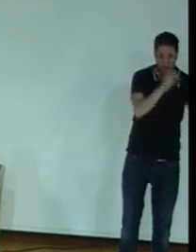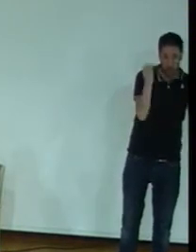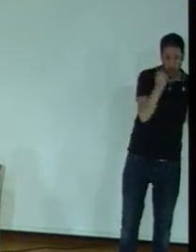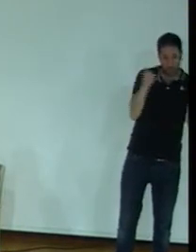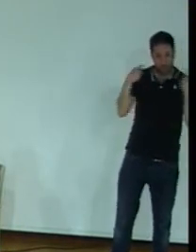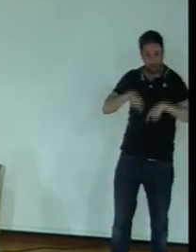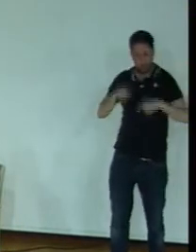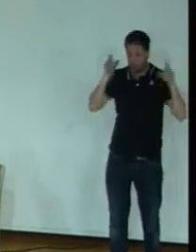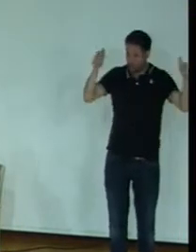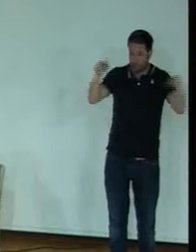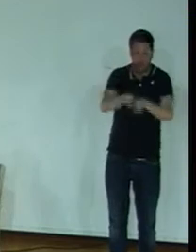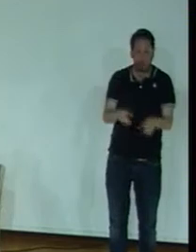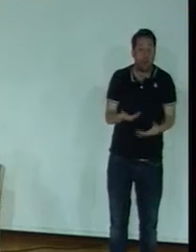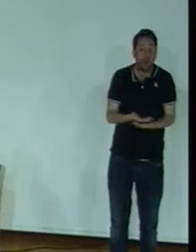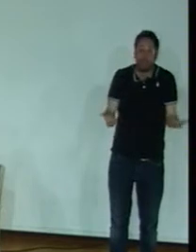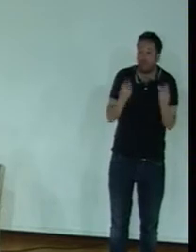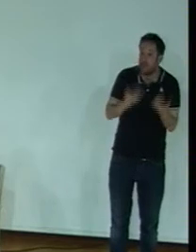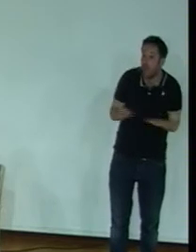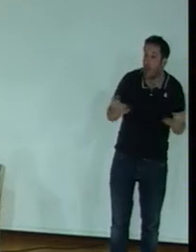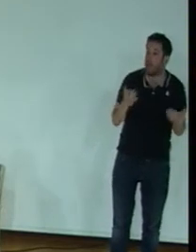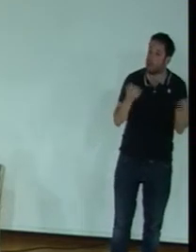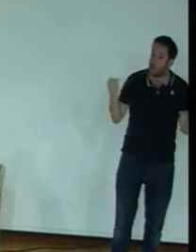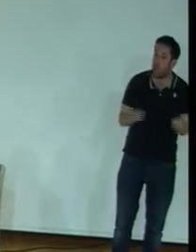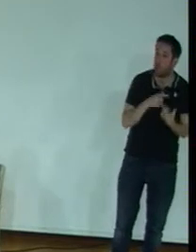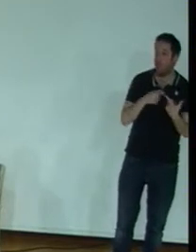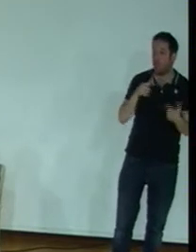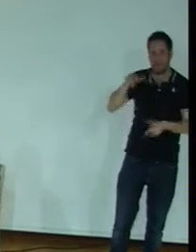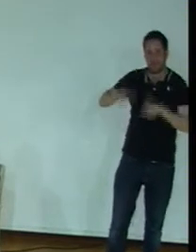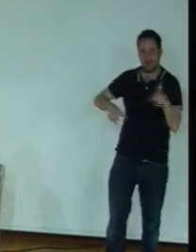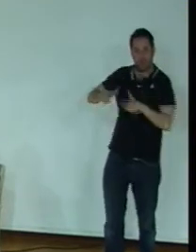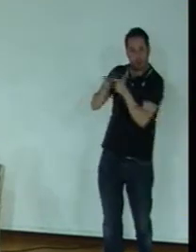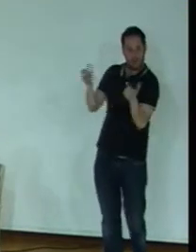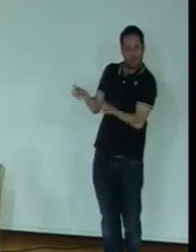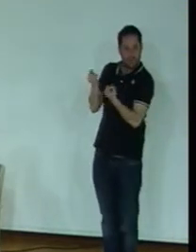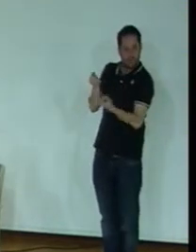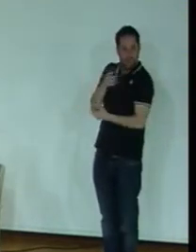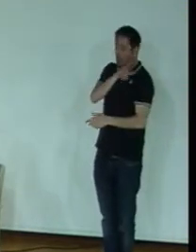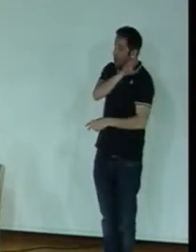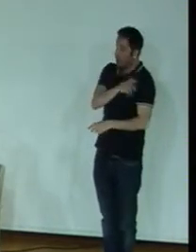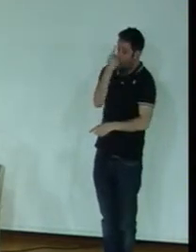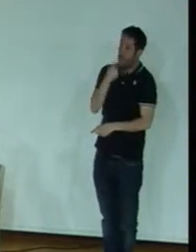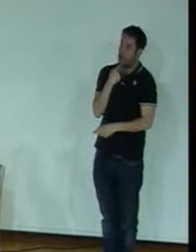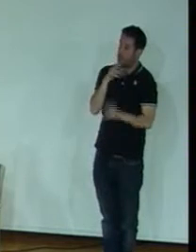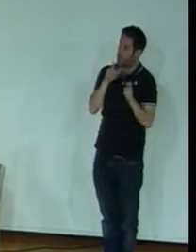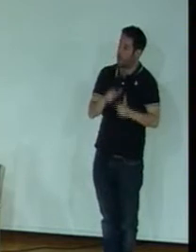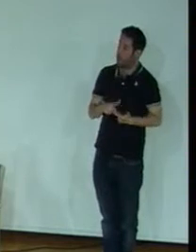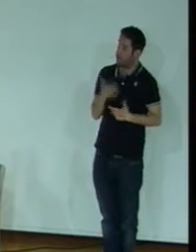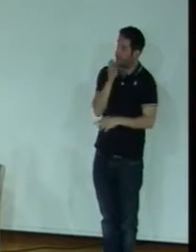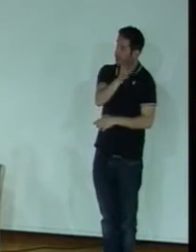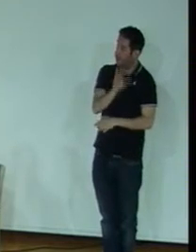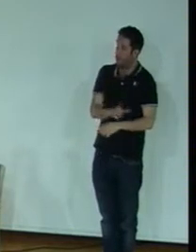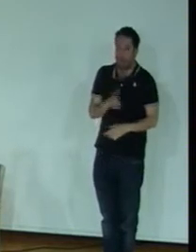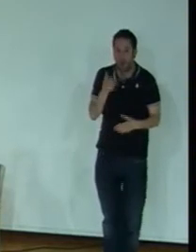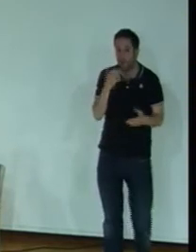sur des éléments simples, la publicité, le profilage publicitaire, pour mieux comprendre derrière comment ce que fait Google, ce que fait